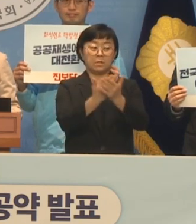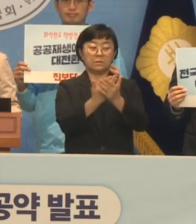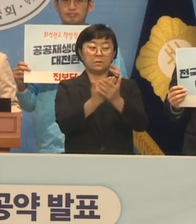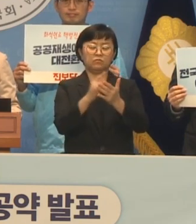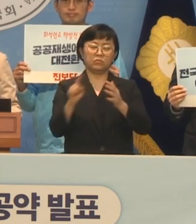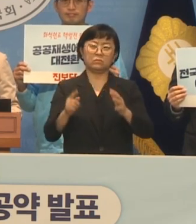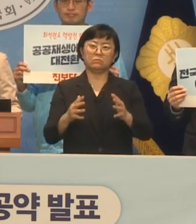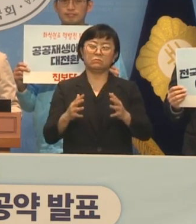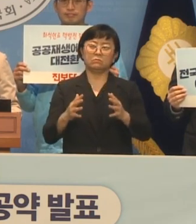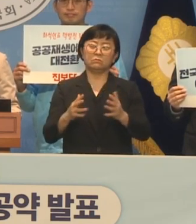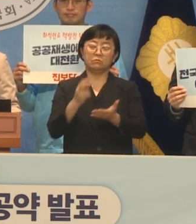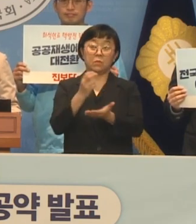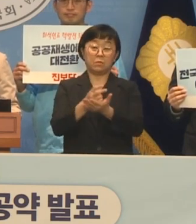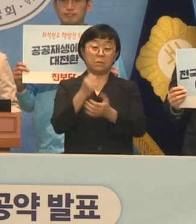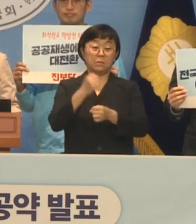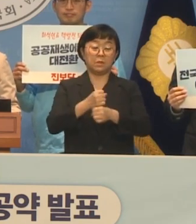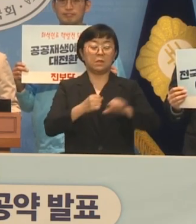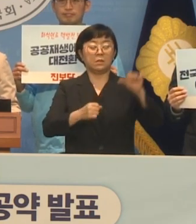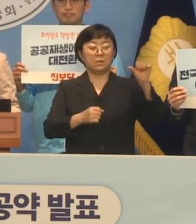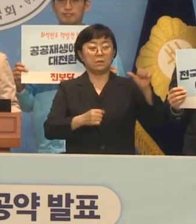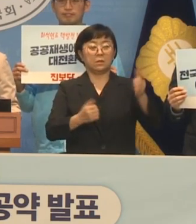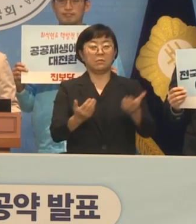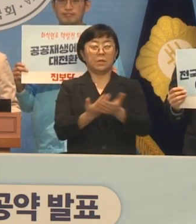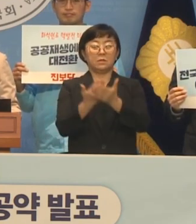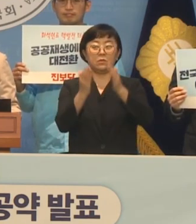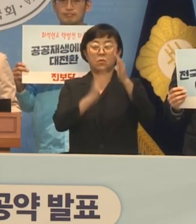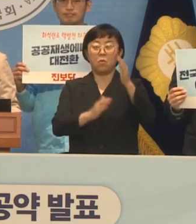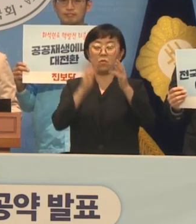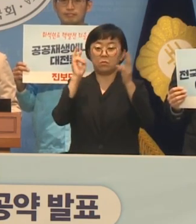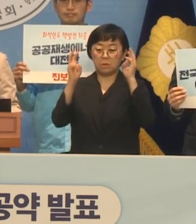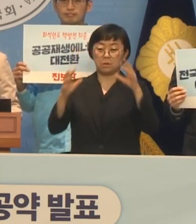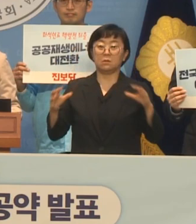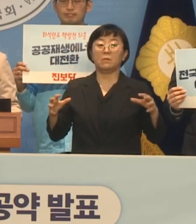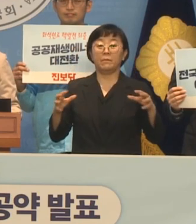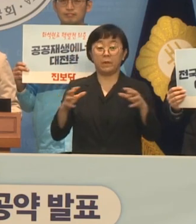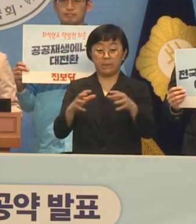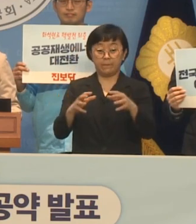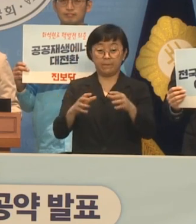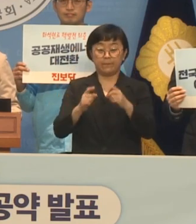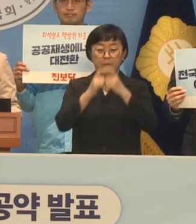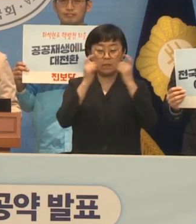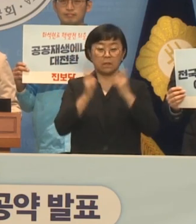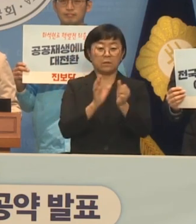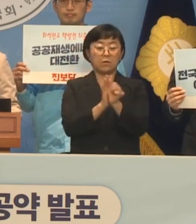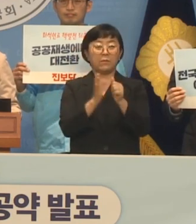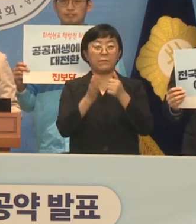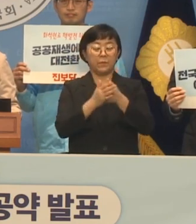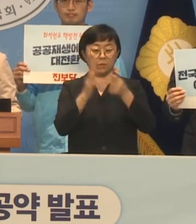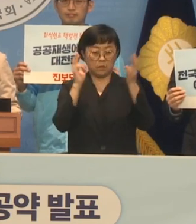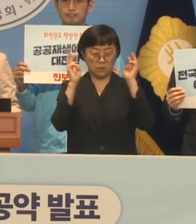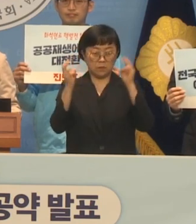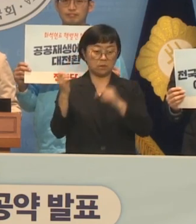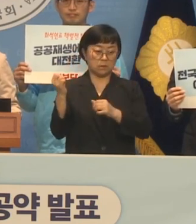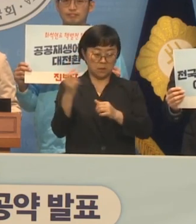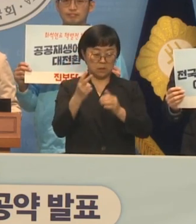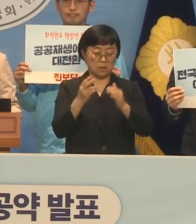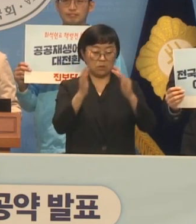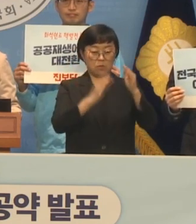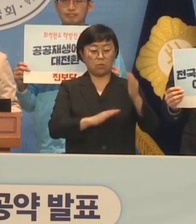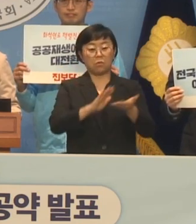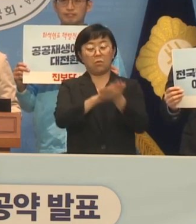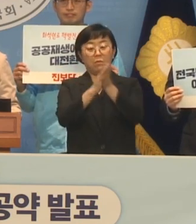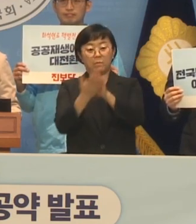발전공사법을 제정하여 5개 발전공기업을 통합하고 민간협력 업체들을 재공영화하는